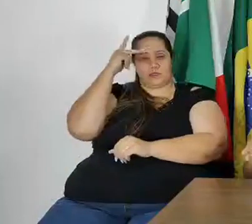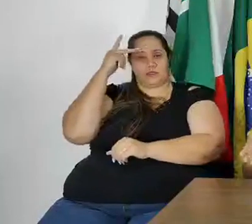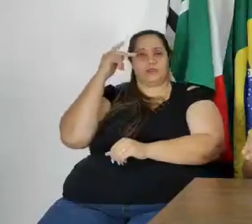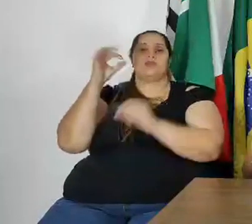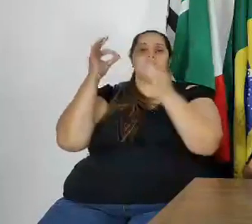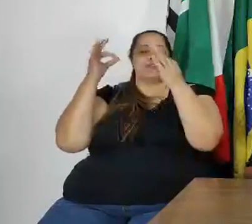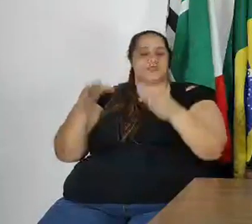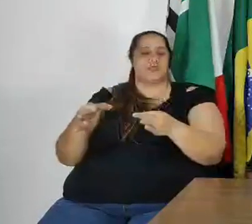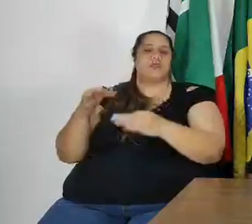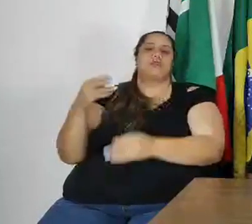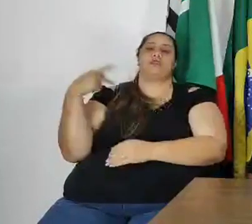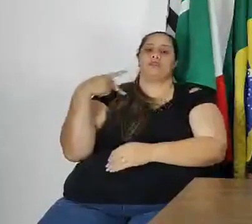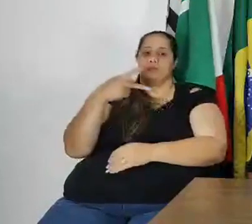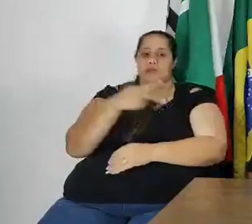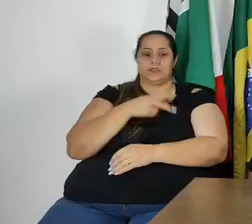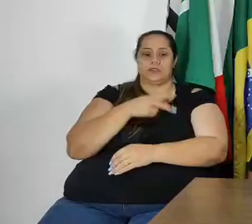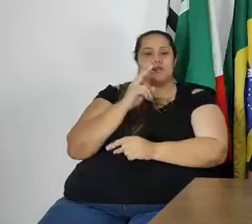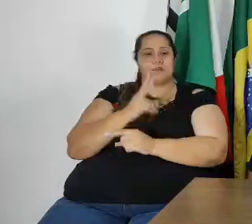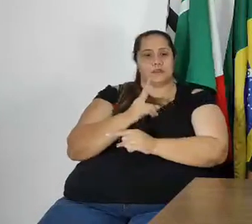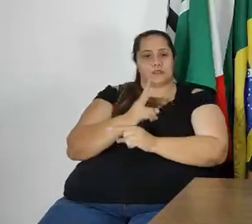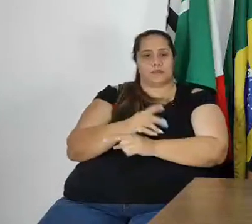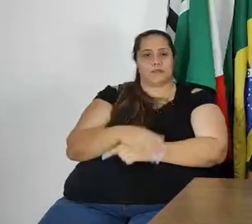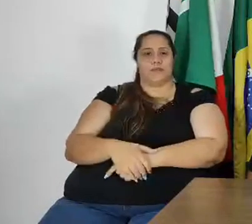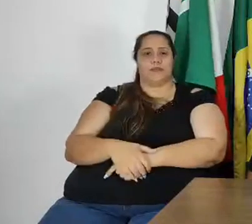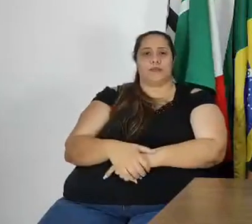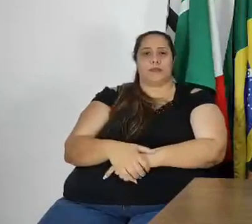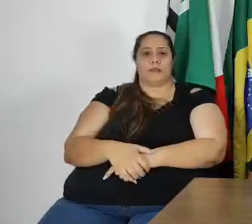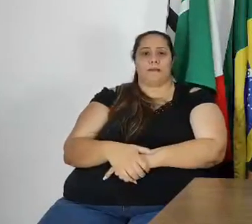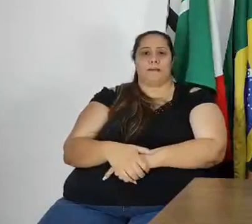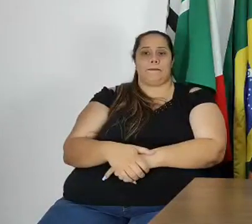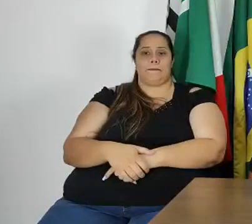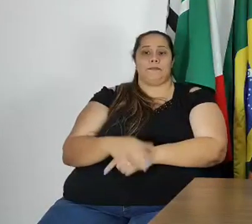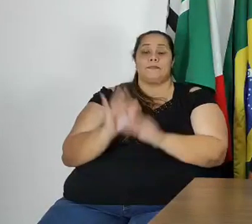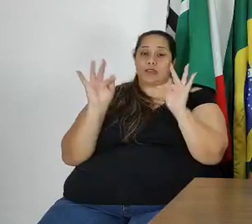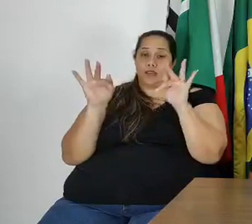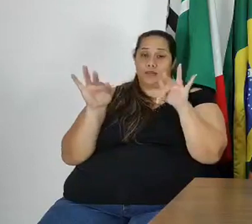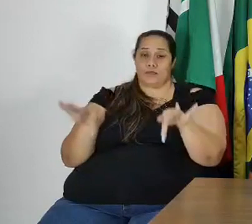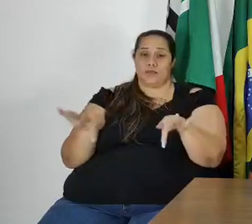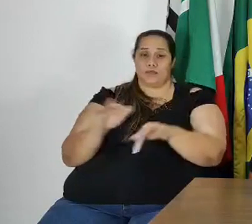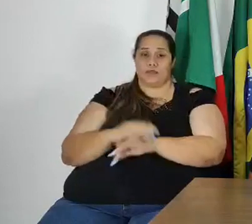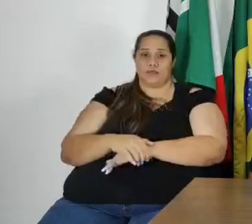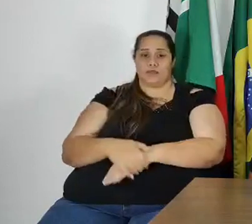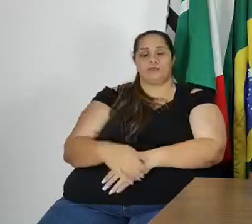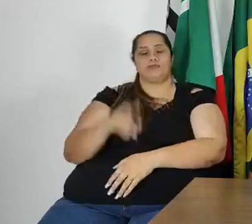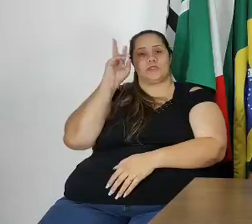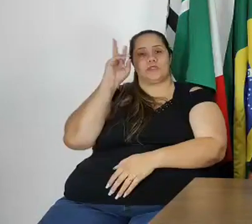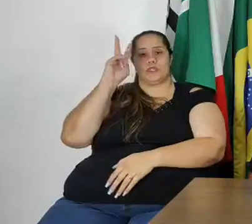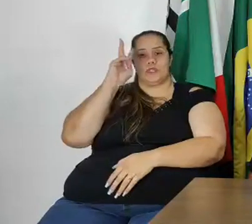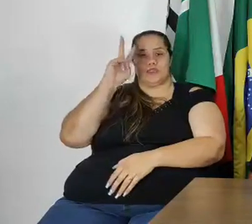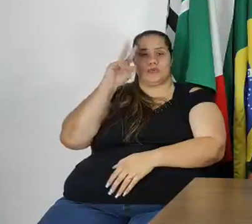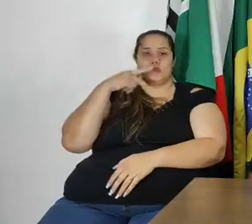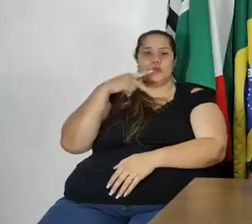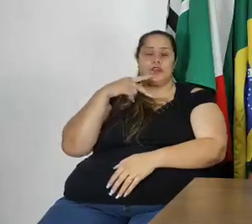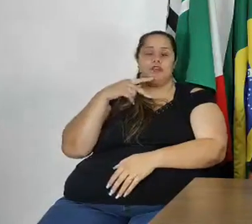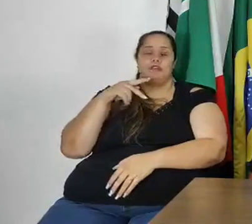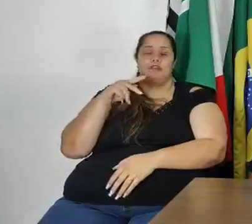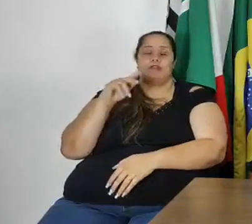que necessário. E para finalizar, eu quero lembrar também